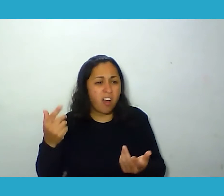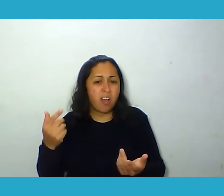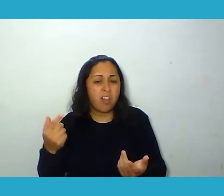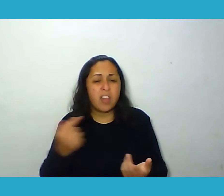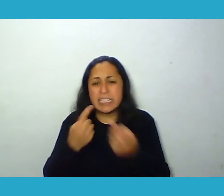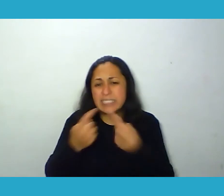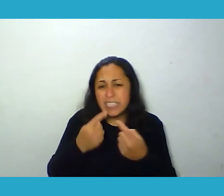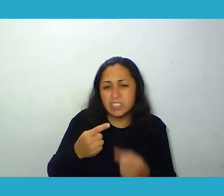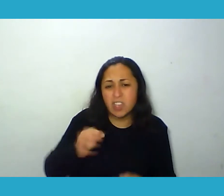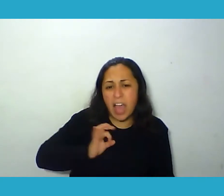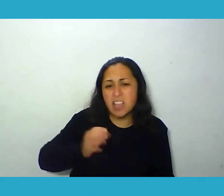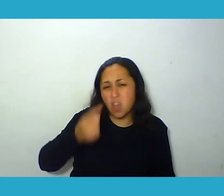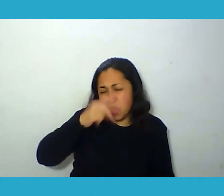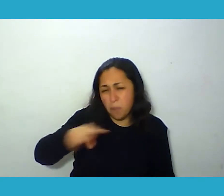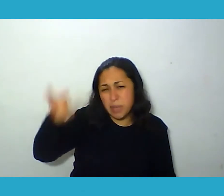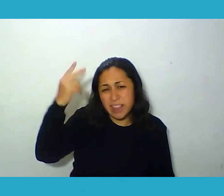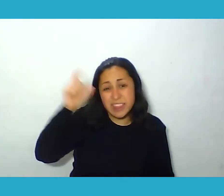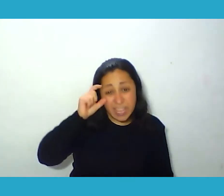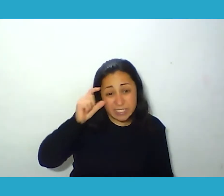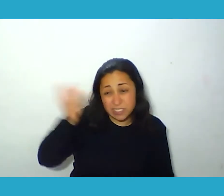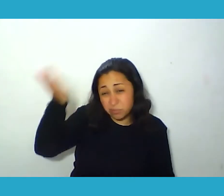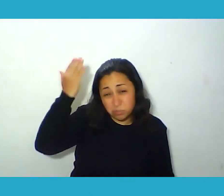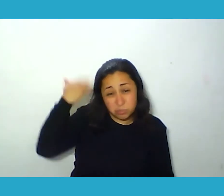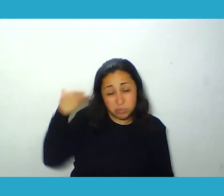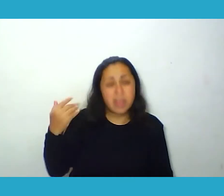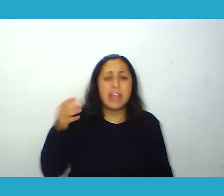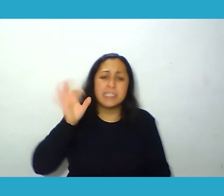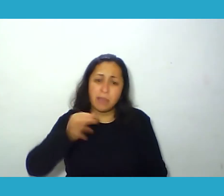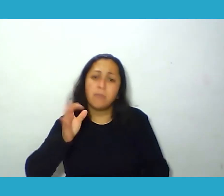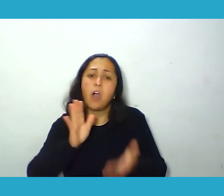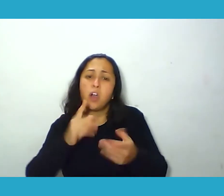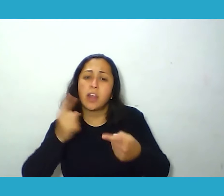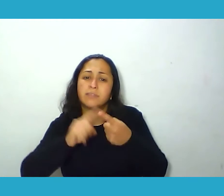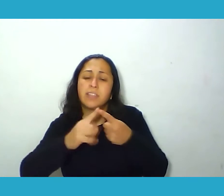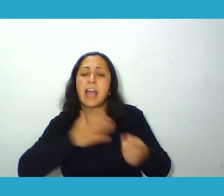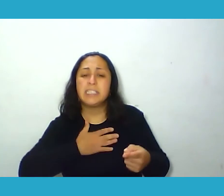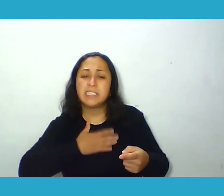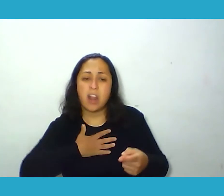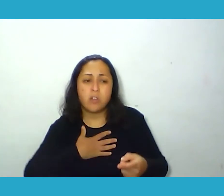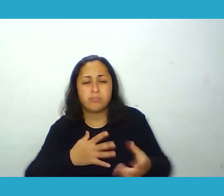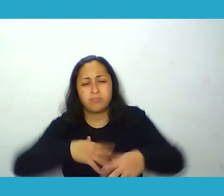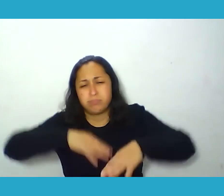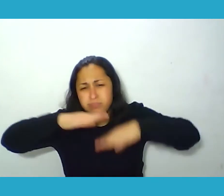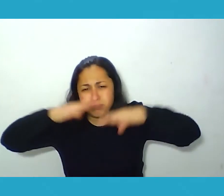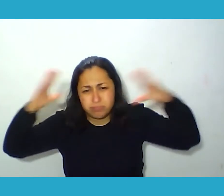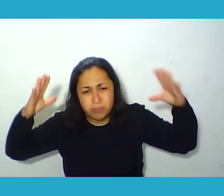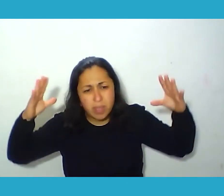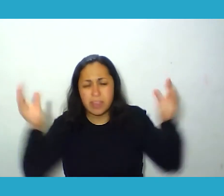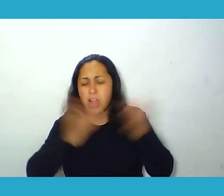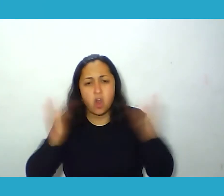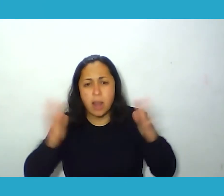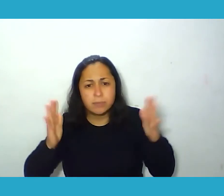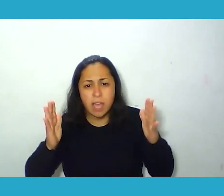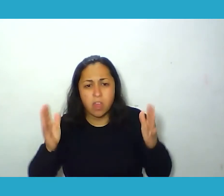año 2010. Por ejemplo, en materia de salud se sabe que está colapsado, desintegrado, pese al esfuerzo de los trabajadores de salud que brindan todo y no